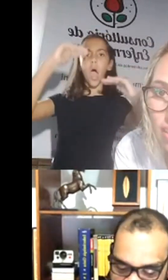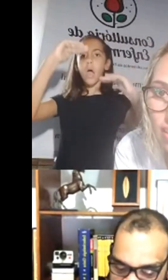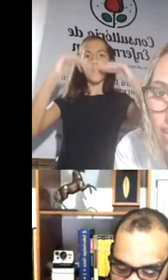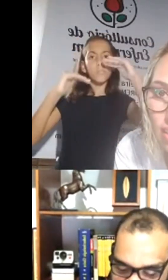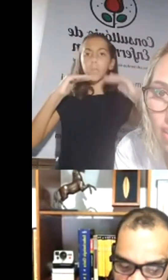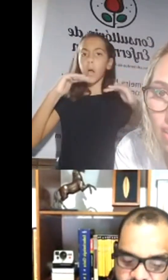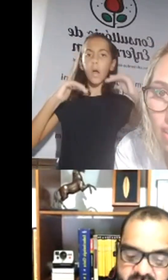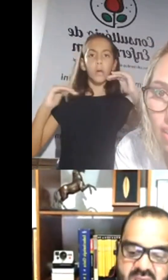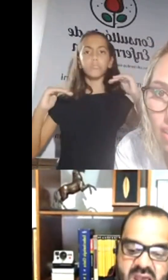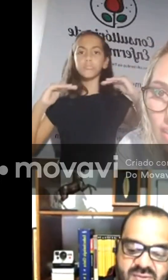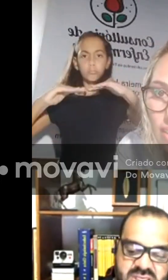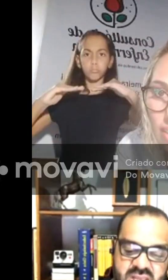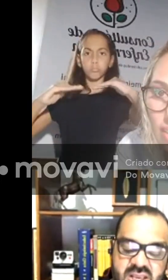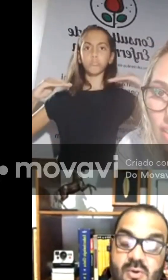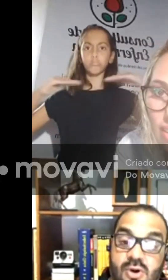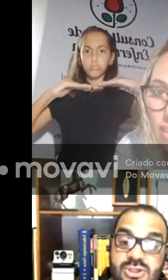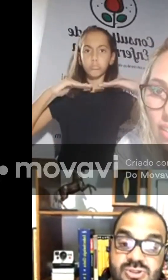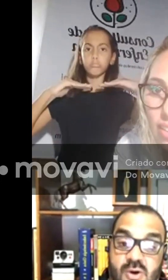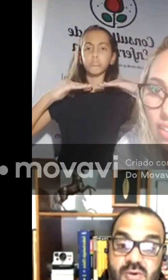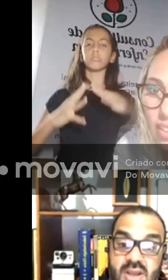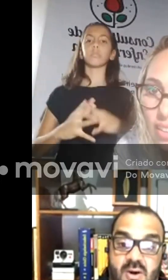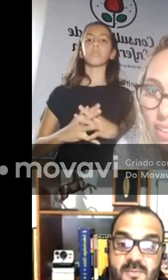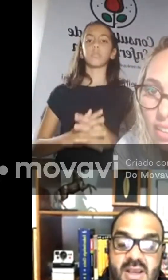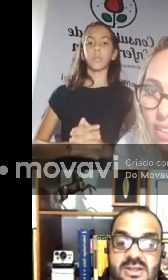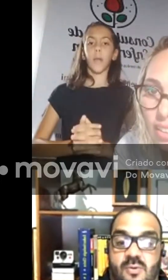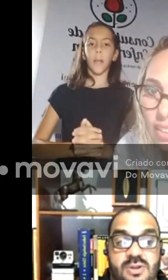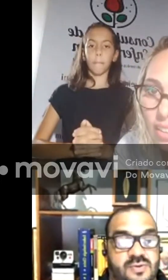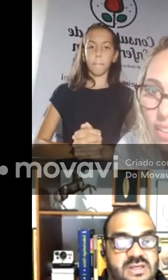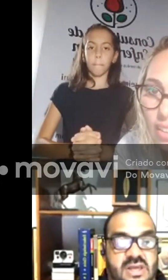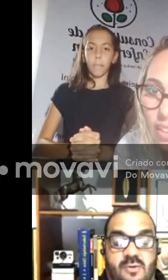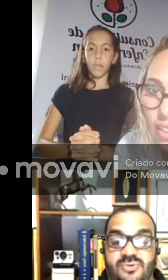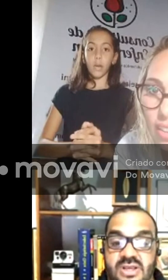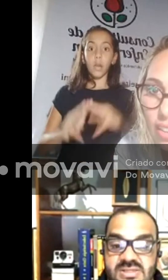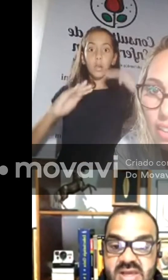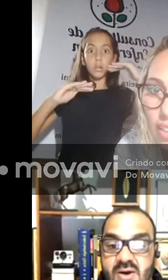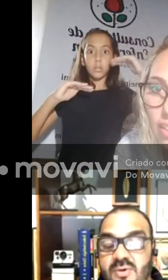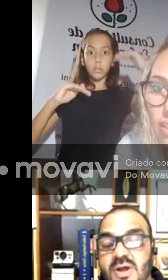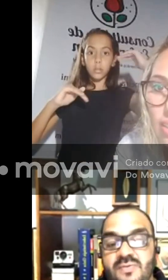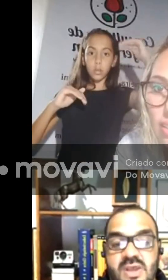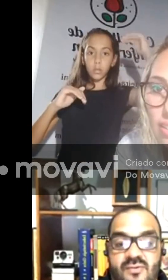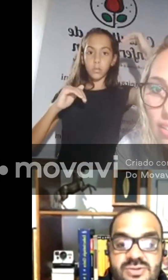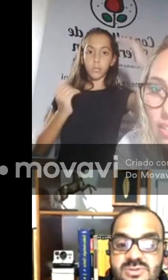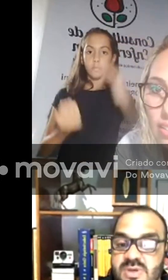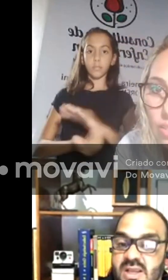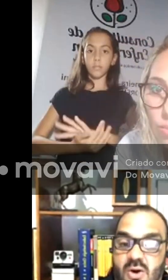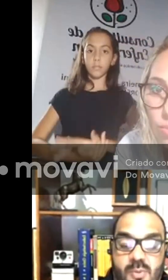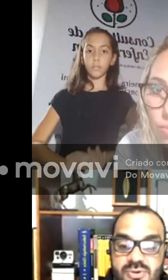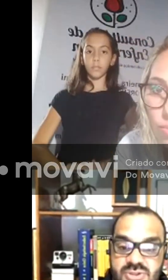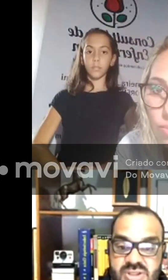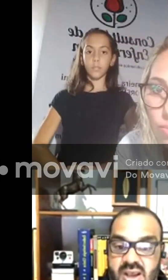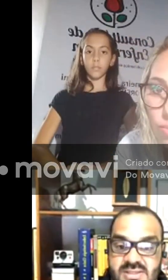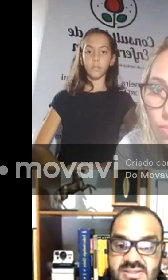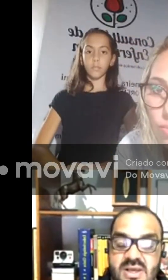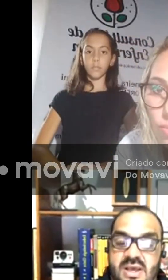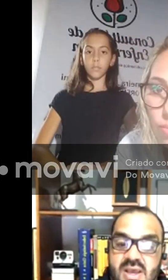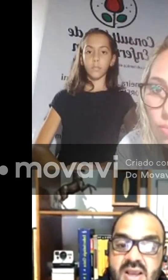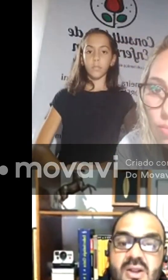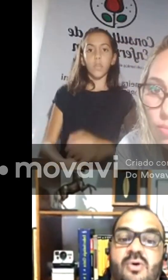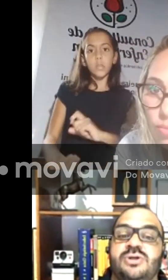é sempre. Aí você tem cortisol, que ele aumenta quando você está com tensão, nervosismo, que é aquele hormônio de